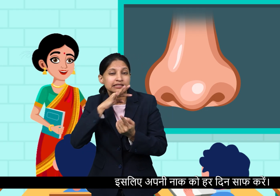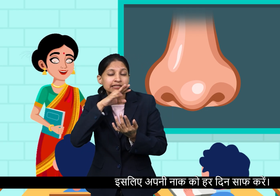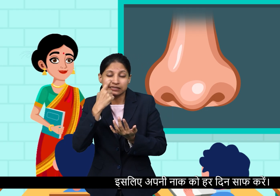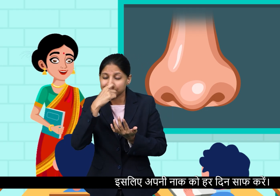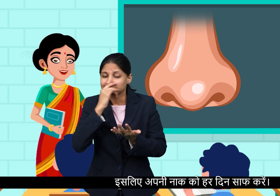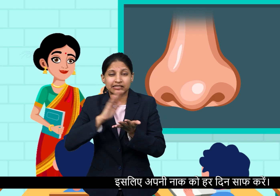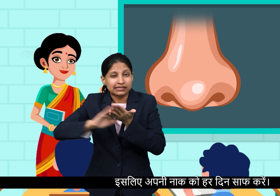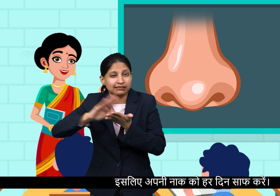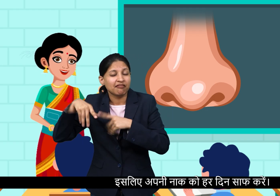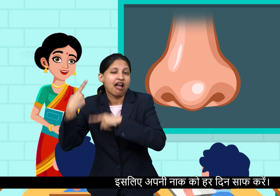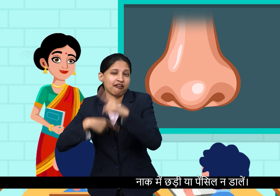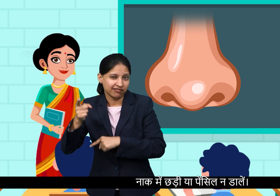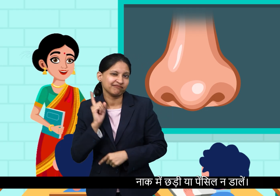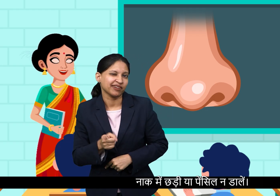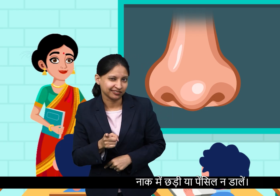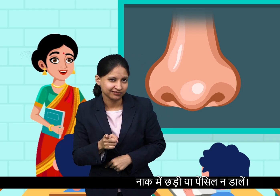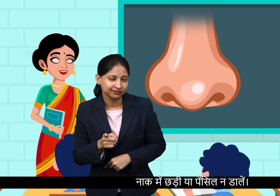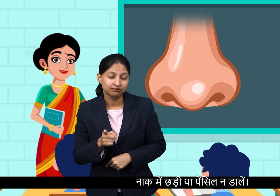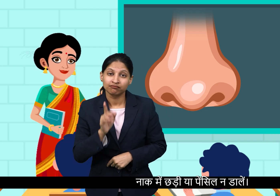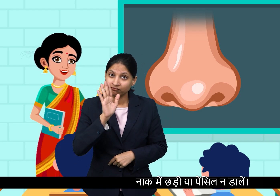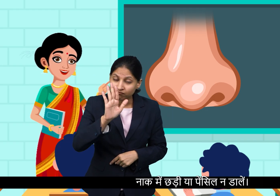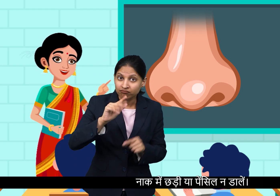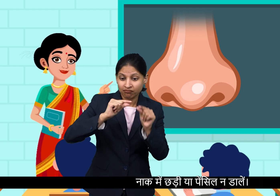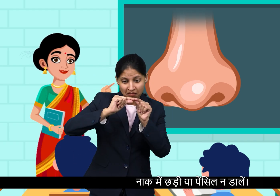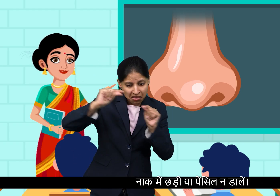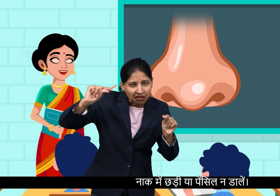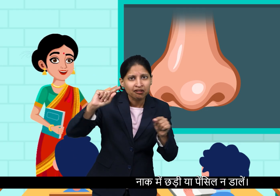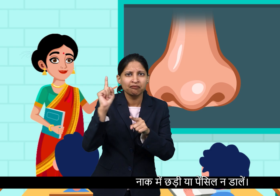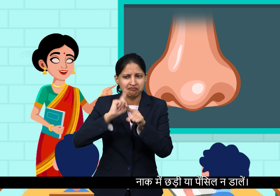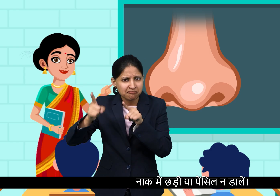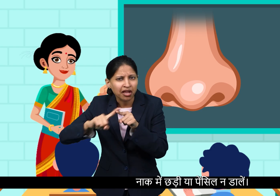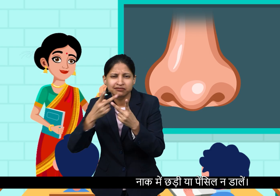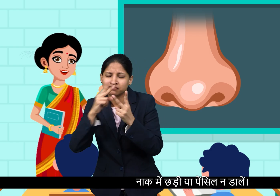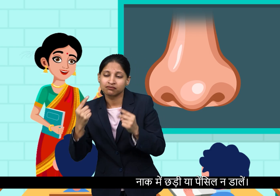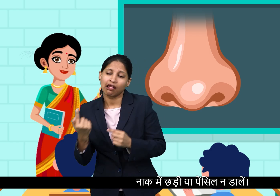को हर दिन साफ करें। नाक में छड़ी या पेंसिल न डालें।